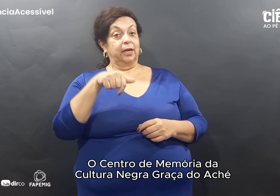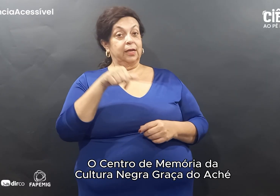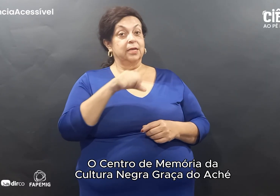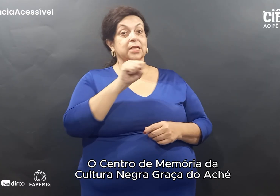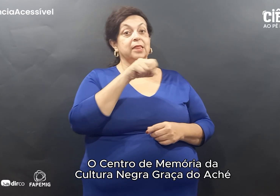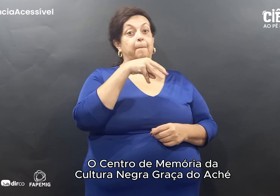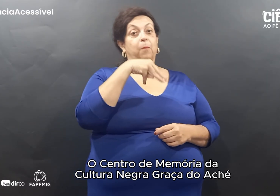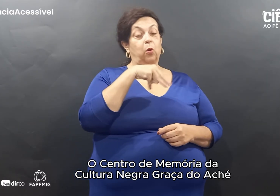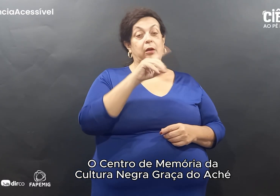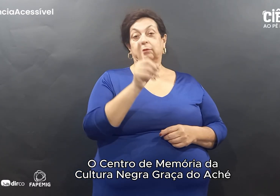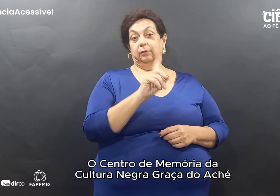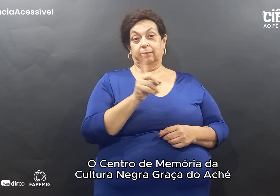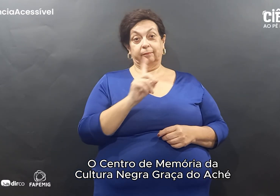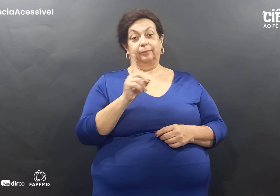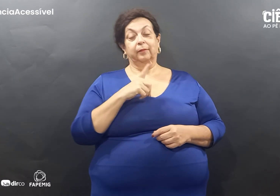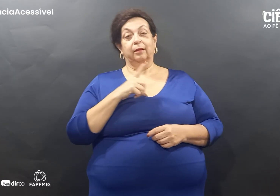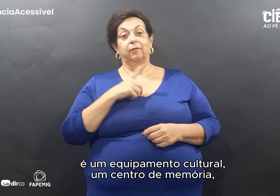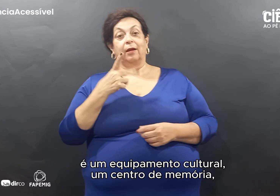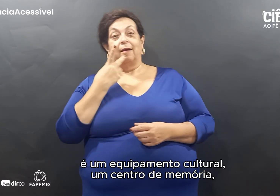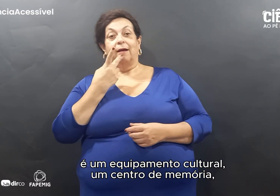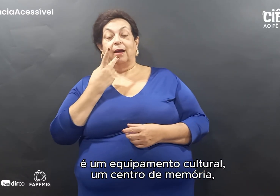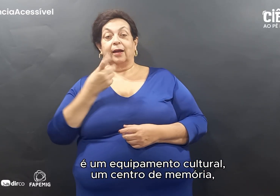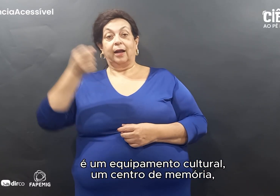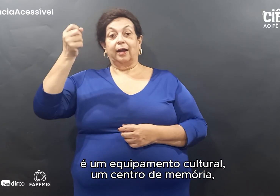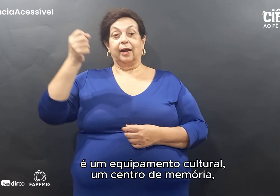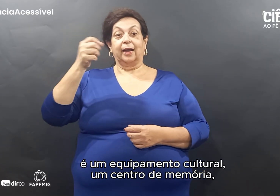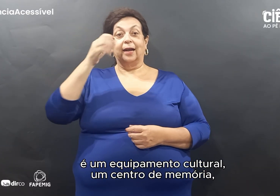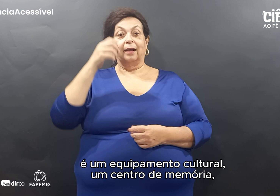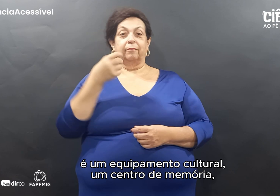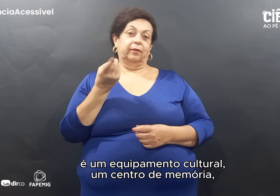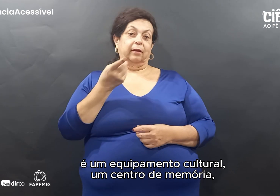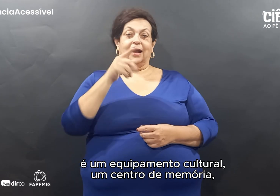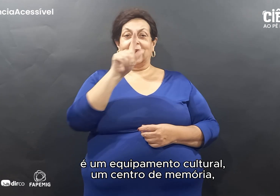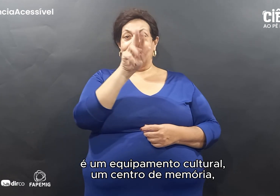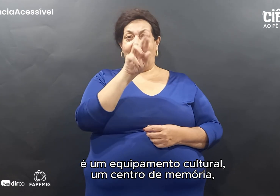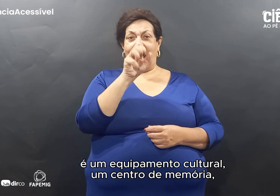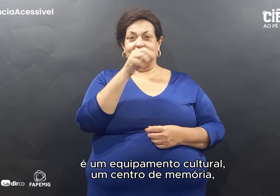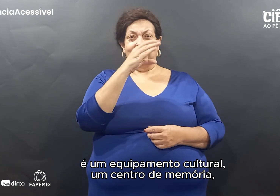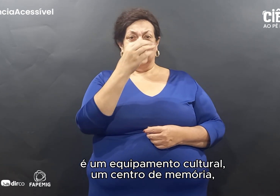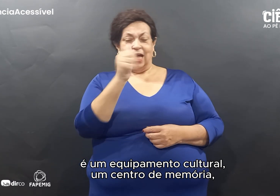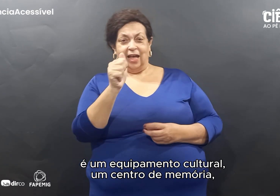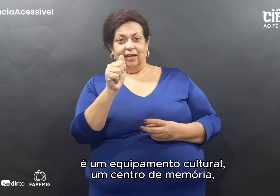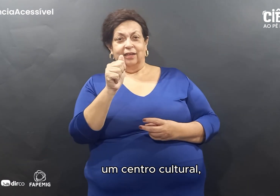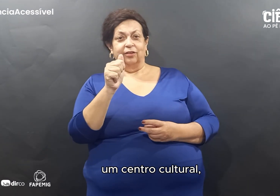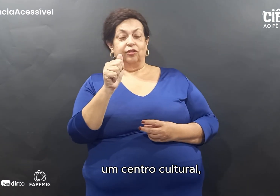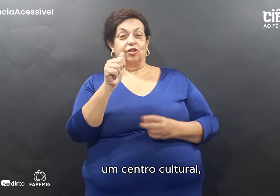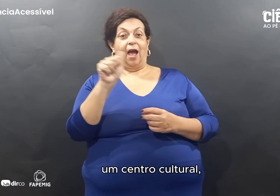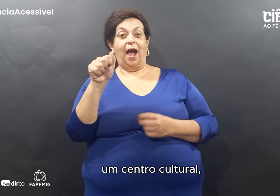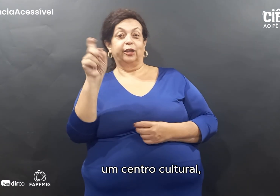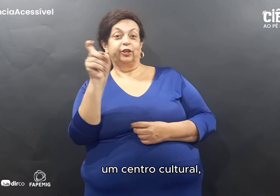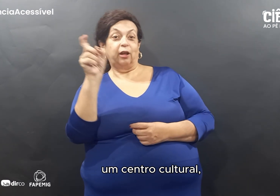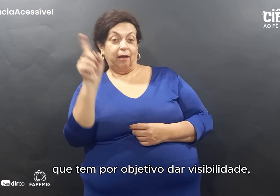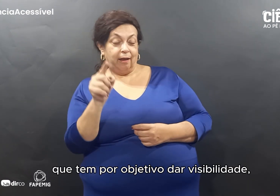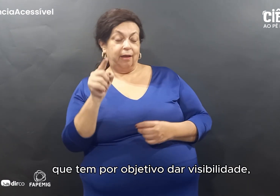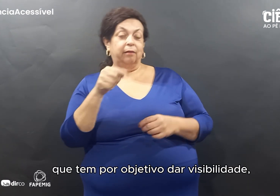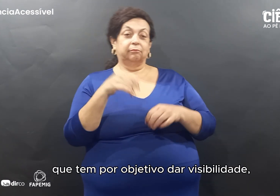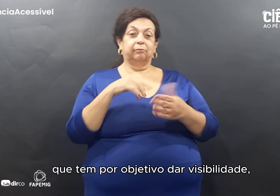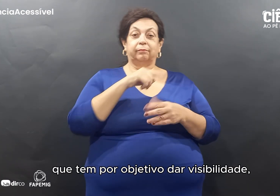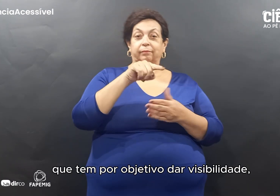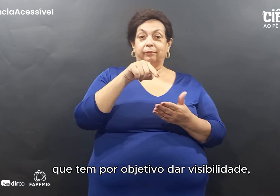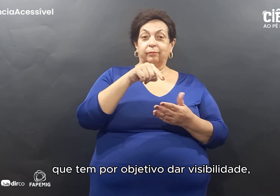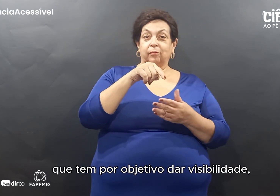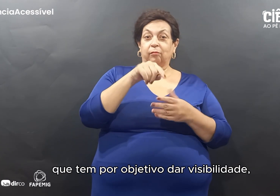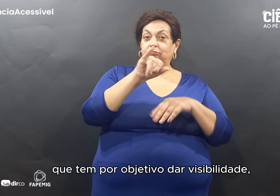Memória da Cultura Negra Graça do Axé é um equipamento cultural, né? Um centro de memória, um centro cultural que tem